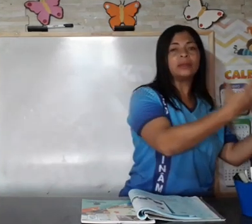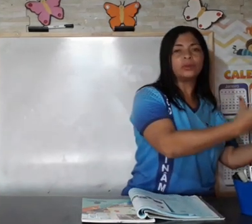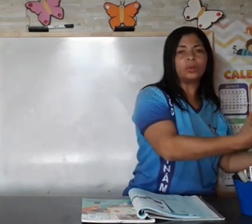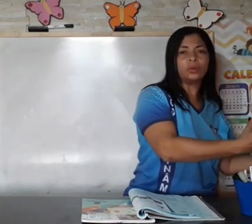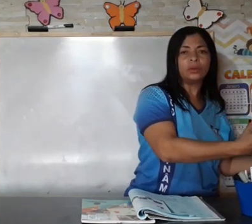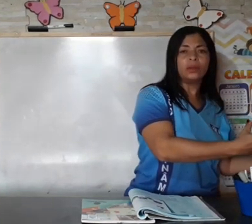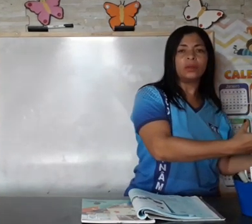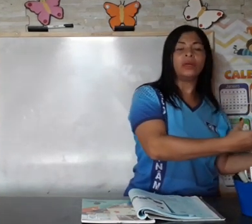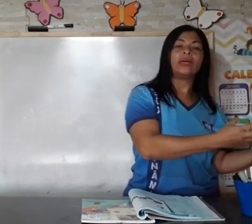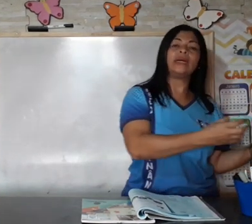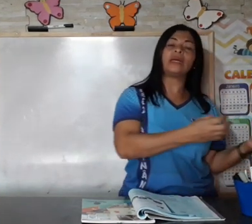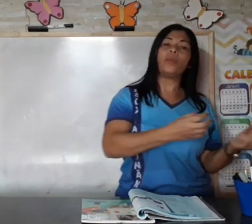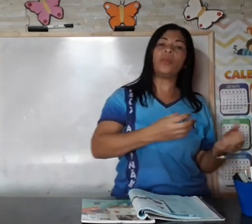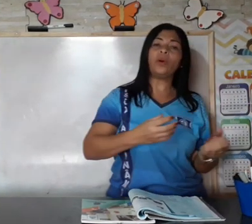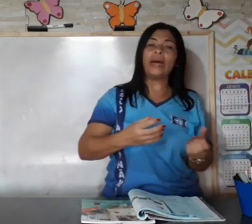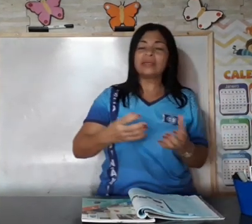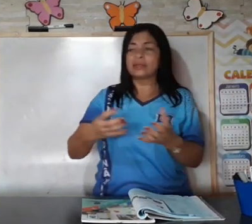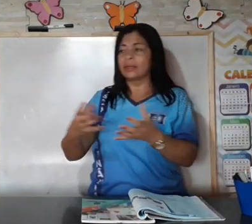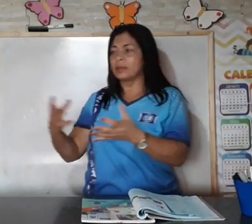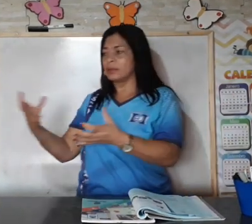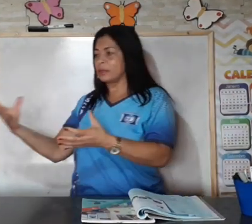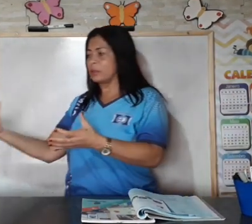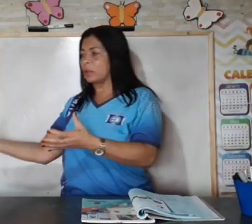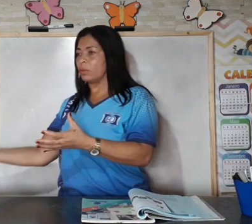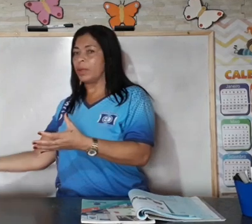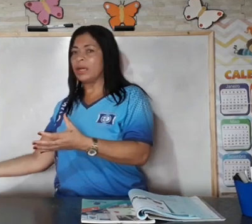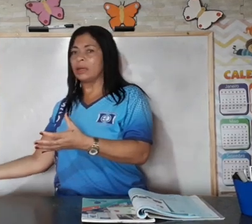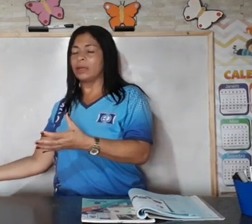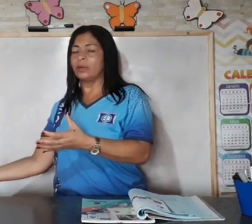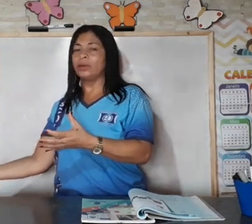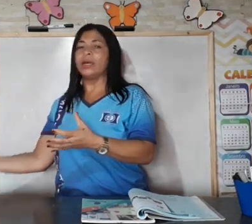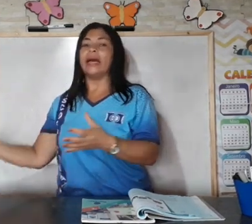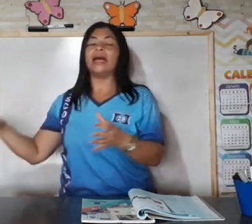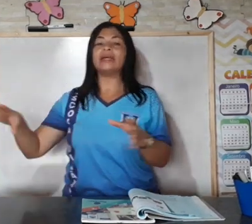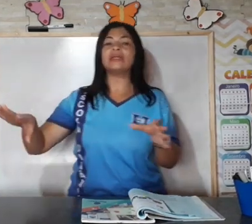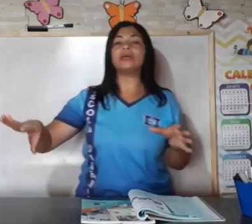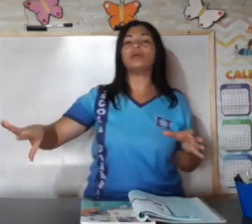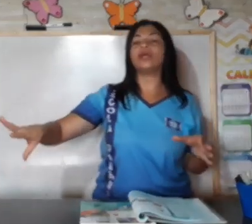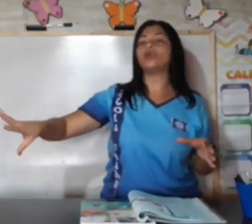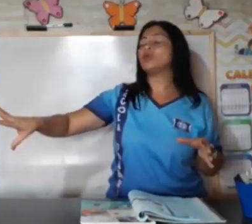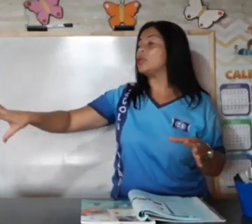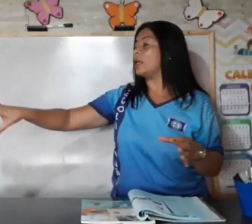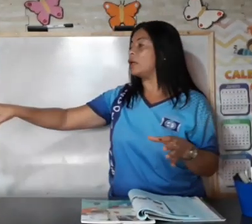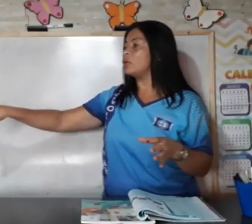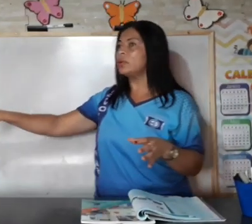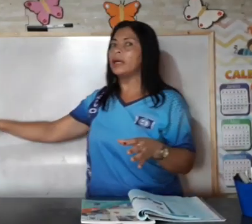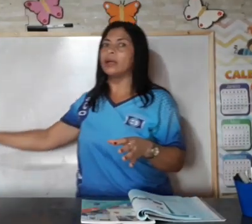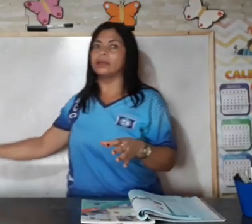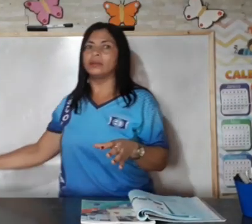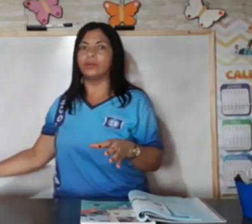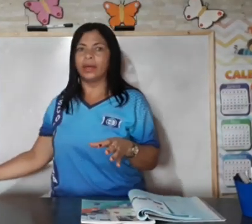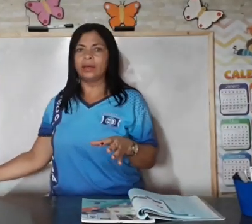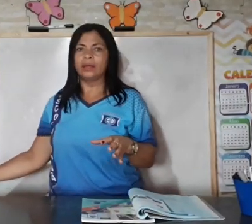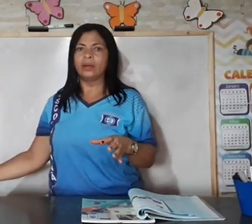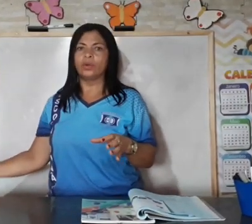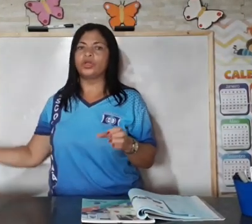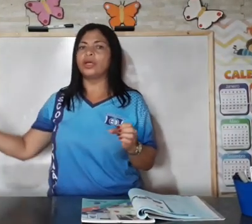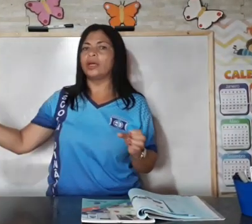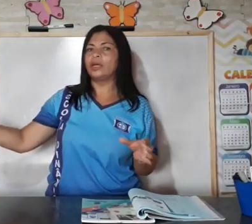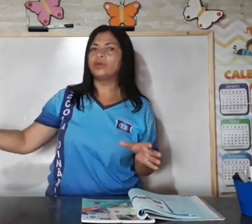trabalhando. Então, por essas crianças que estão brincando, elas estão tendo os direitos dela, não é? Os direitos e